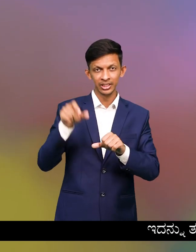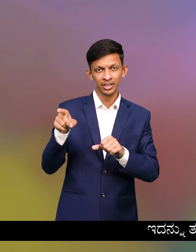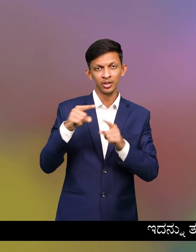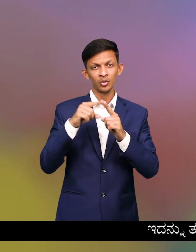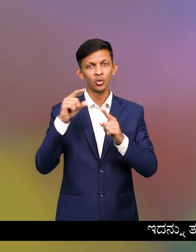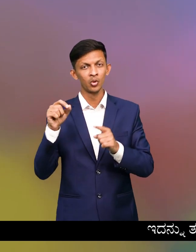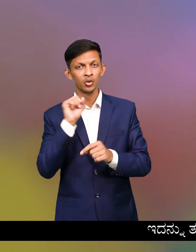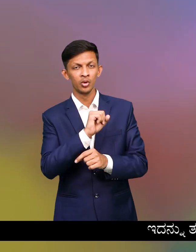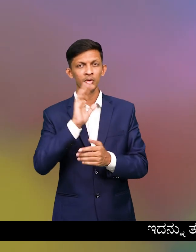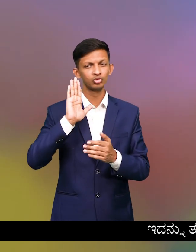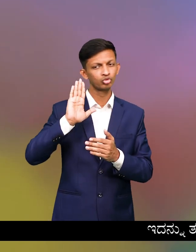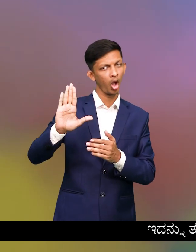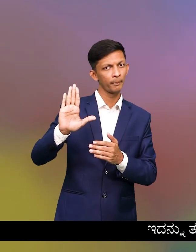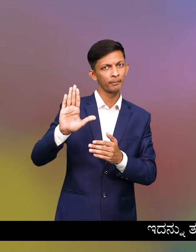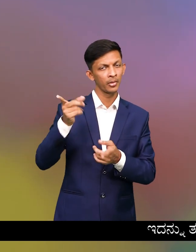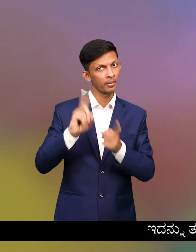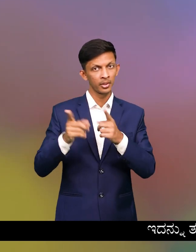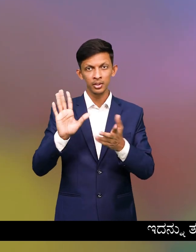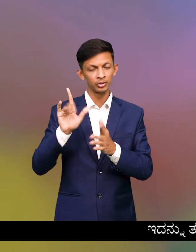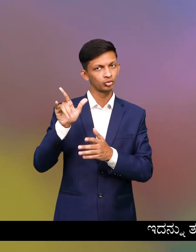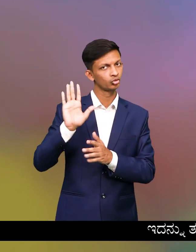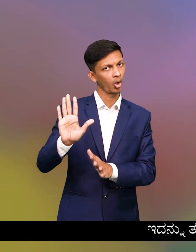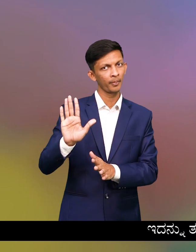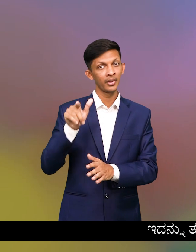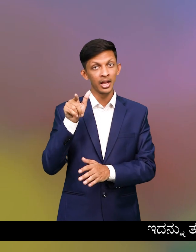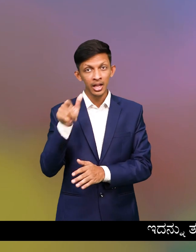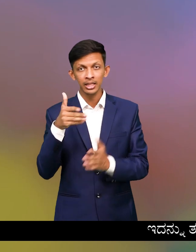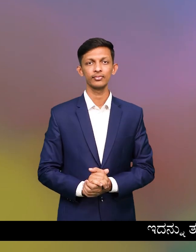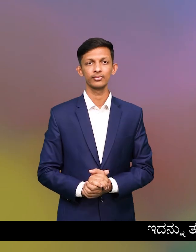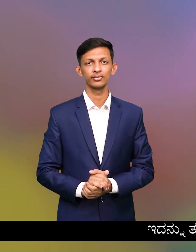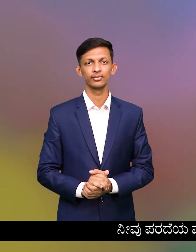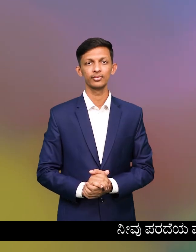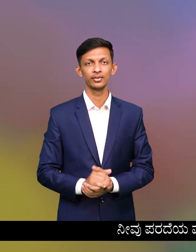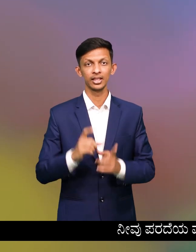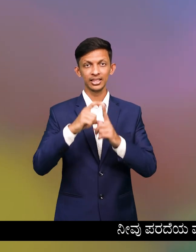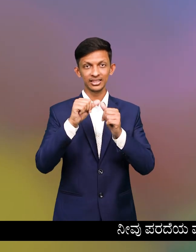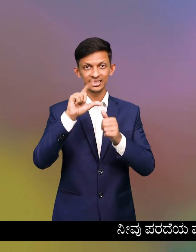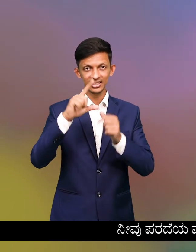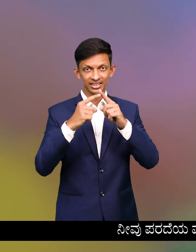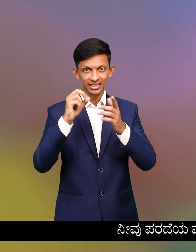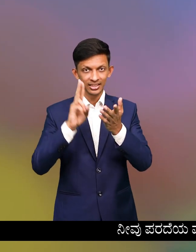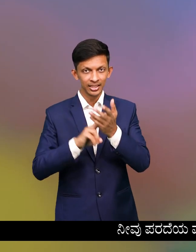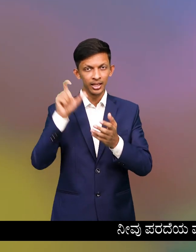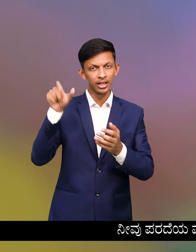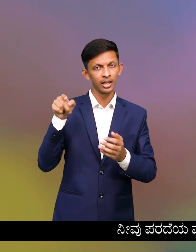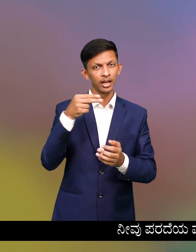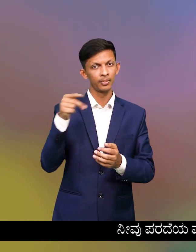ಇದನ್ನು ತಪ್ಪಿಸಲು ಚಿಹ್ನೆಯನ್ನು ಪರಿಚಯಿಸಲಾಯಿತು. ನೀವು ಪರದೆಯ ಮೇಲೆ ನೋಡಬಹುದಾದ